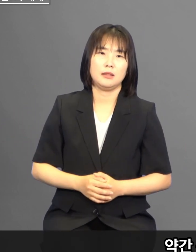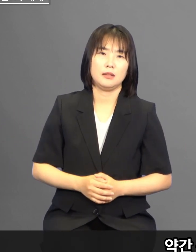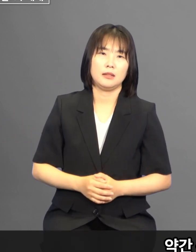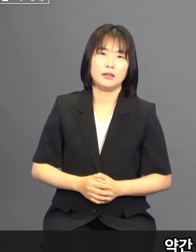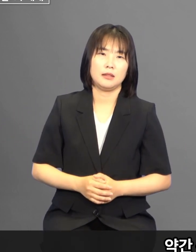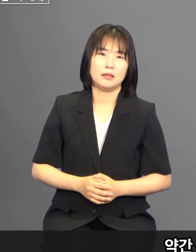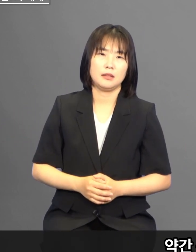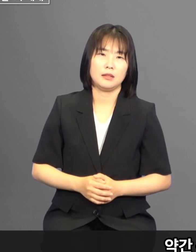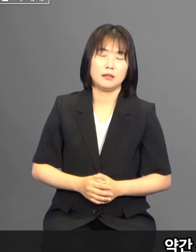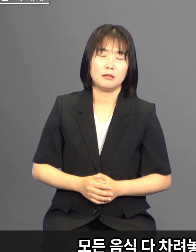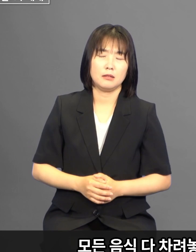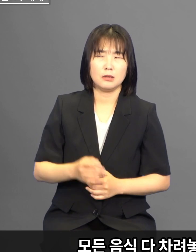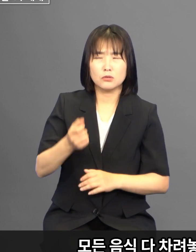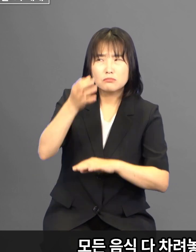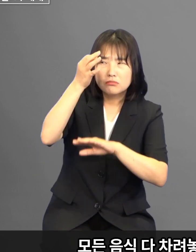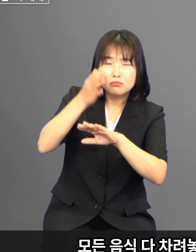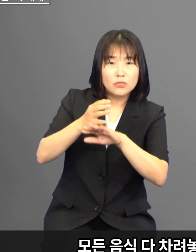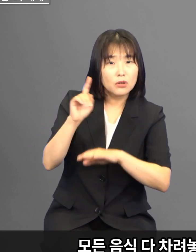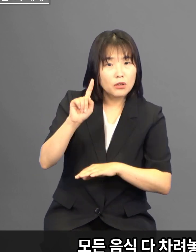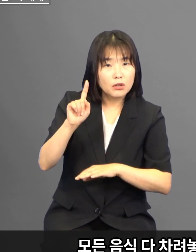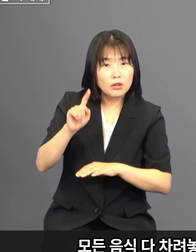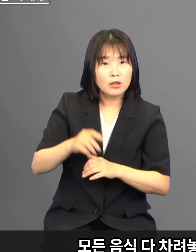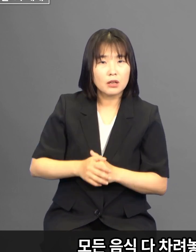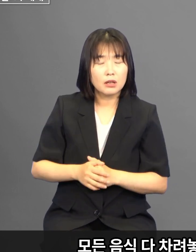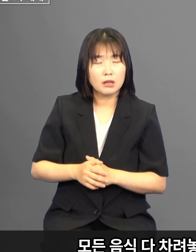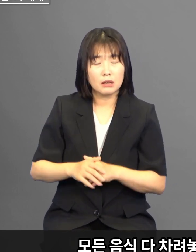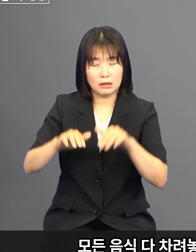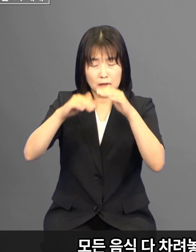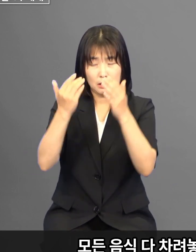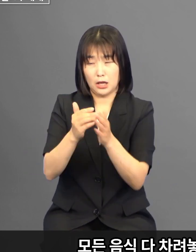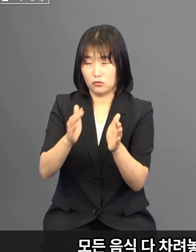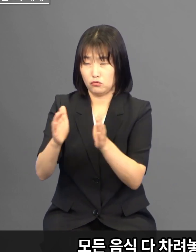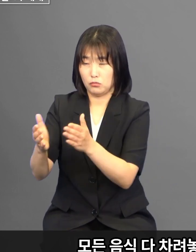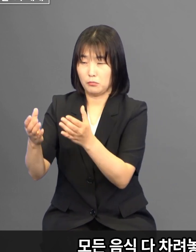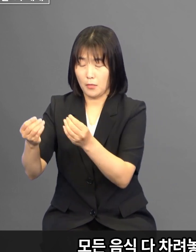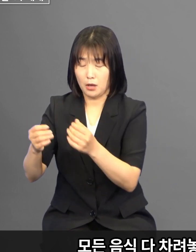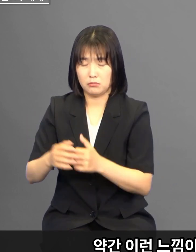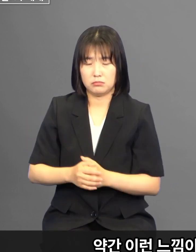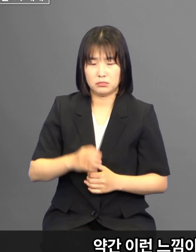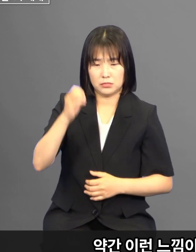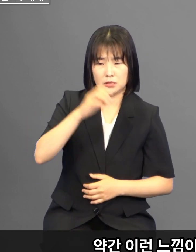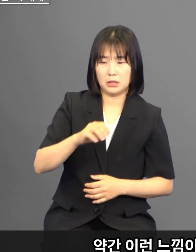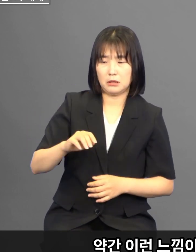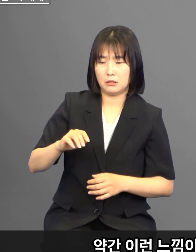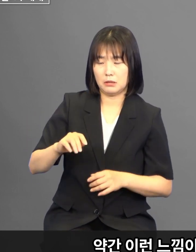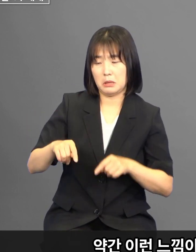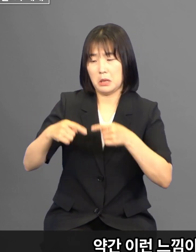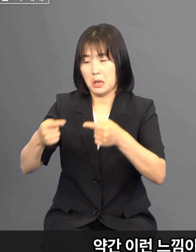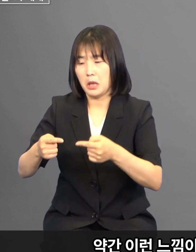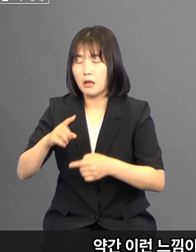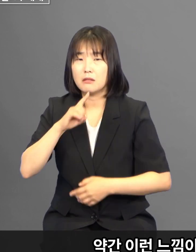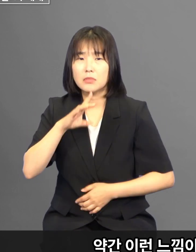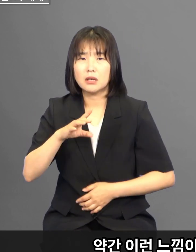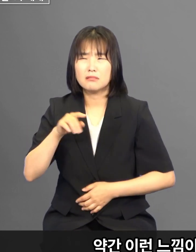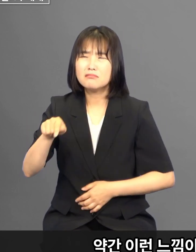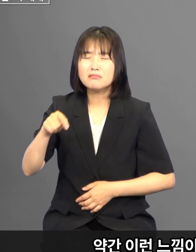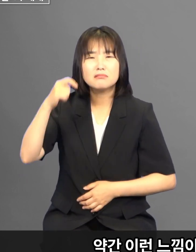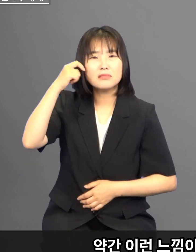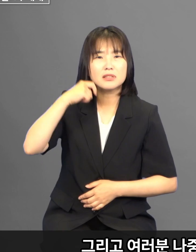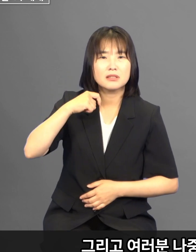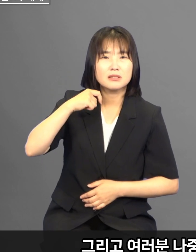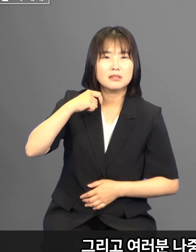약간 좀 죄송하죠. 왜? 모든 음식 다 차려놓고 너희는 숟가락만 얹으면 돼. 약간 이런 느낌이에요. 하나님이